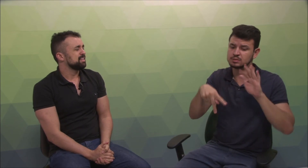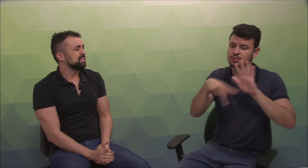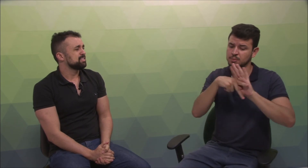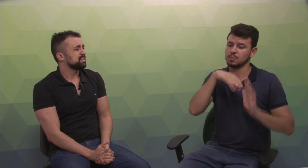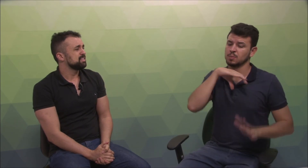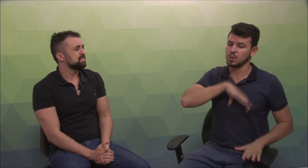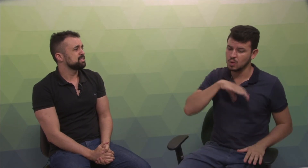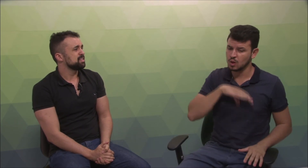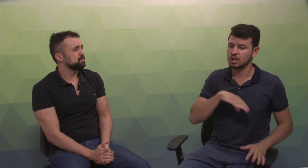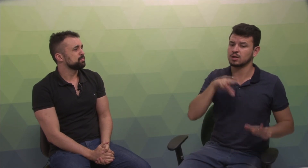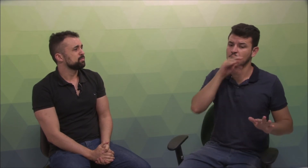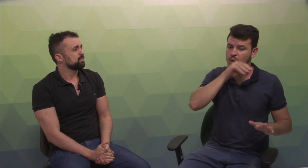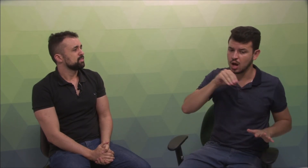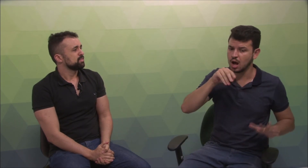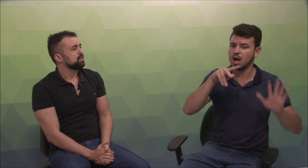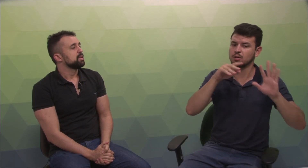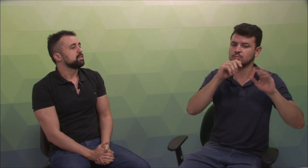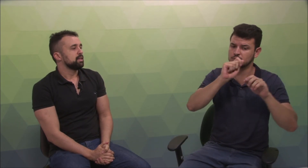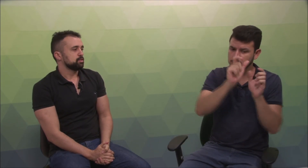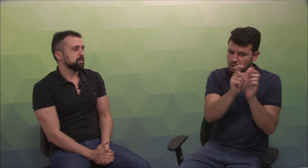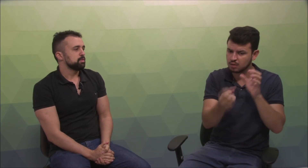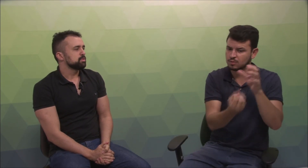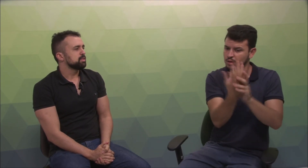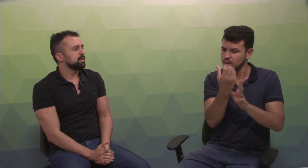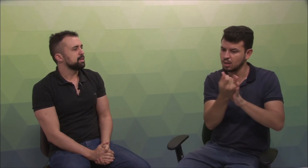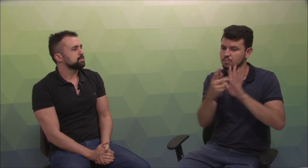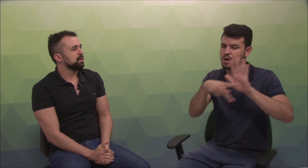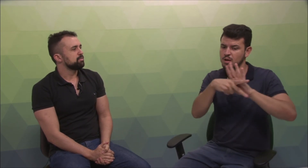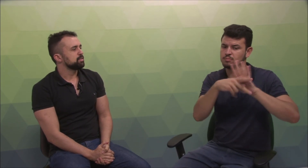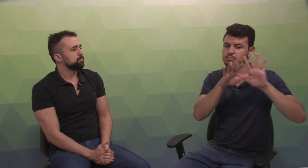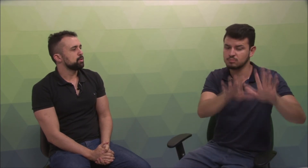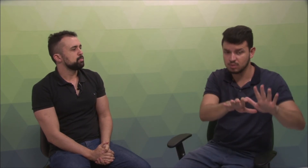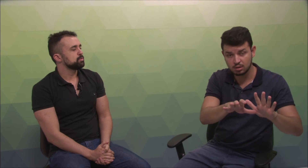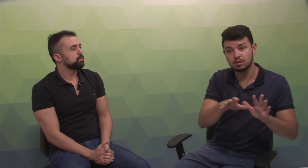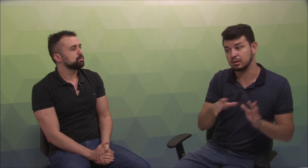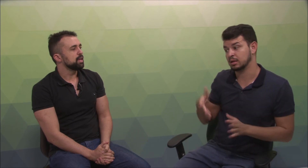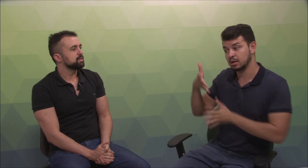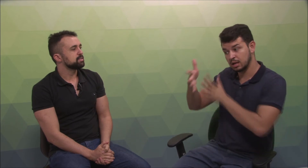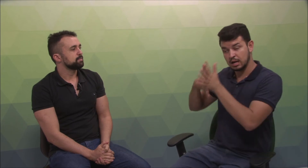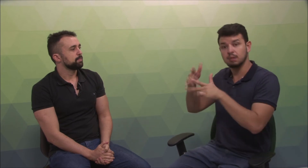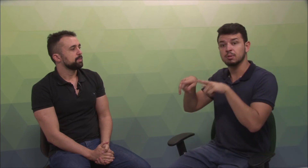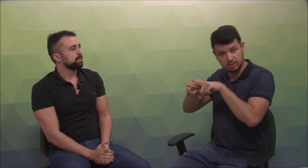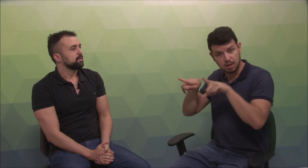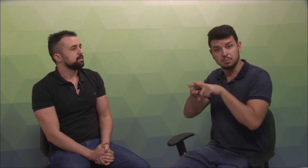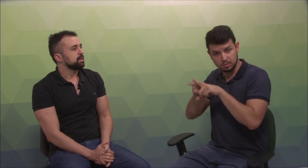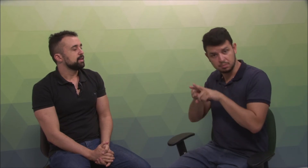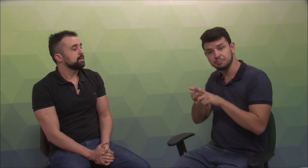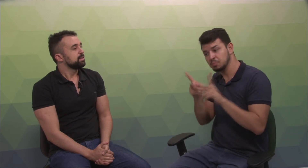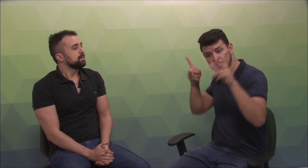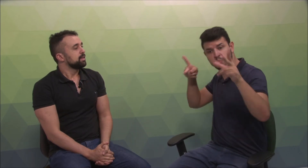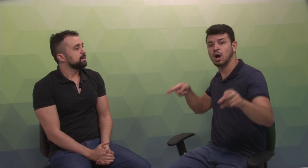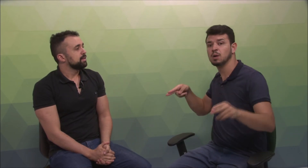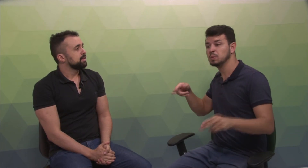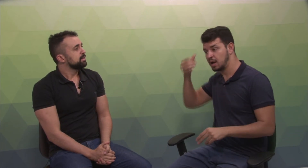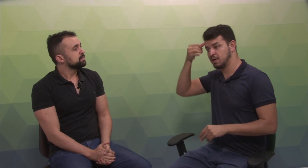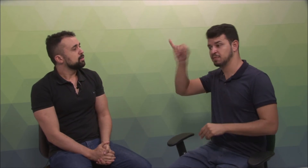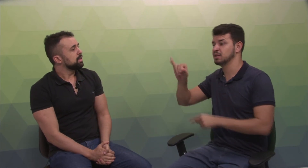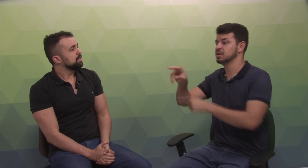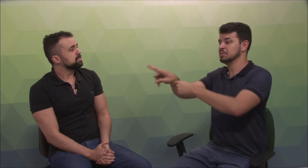essa restrição? Né? Nós sabemos que tem as palavras próprias do português, né? Então, as línguas